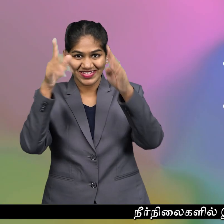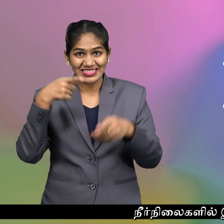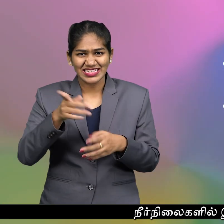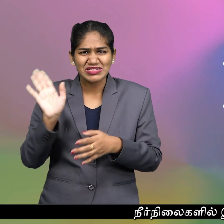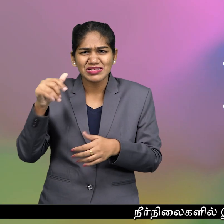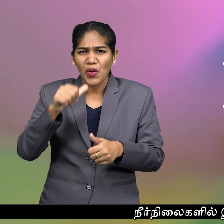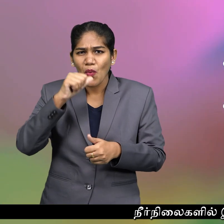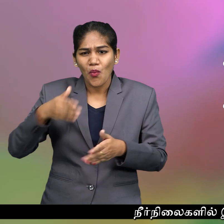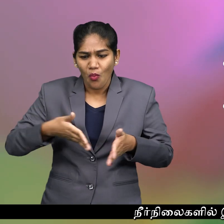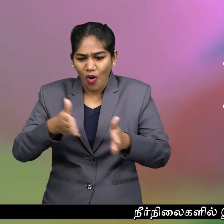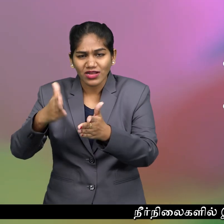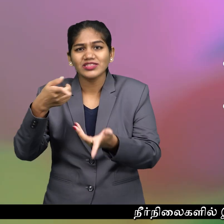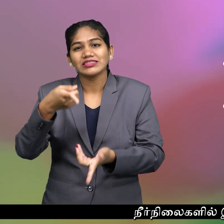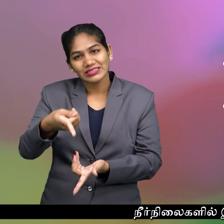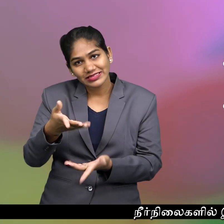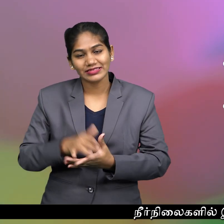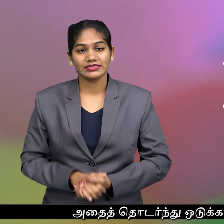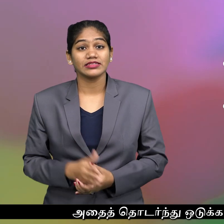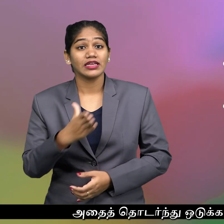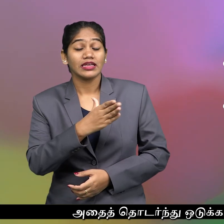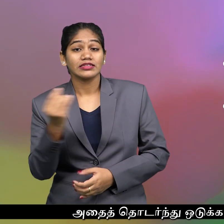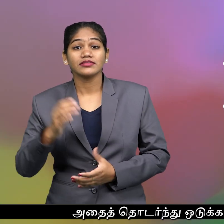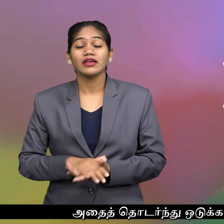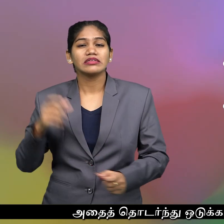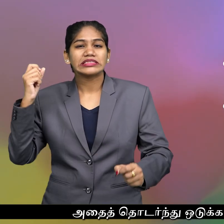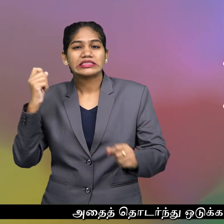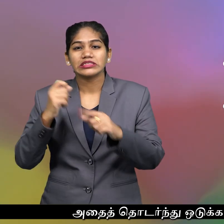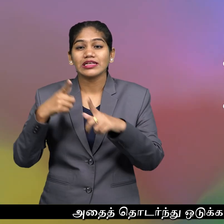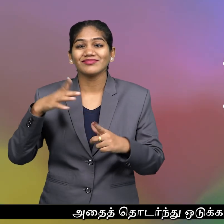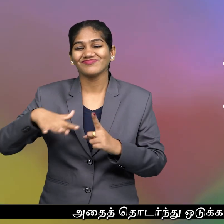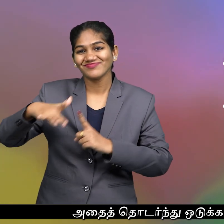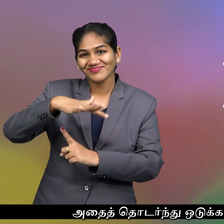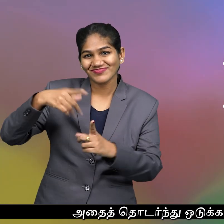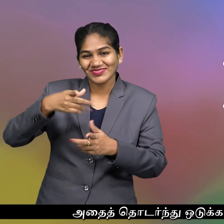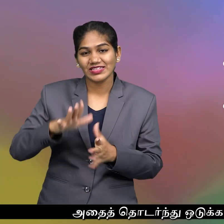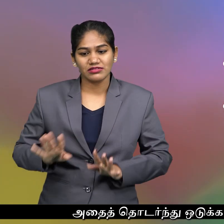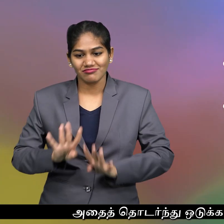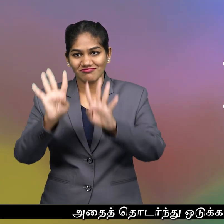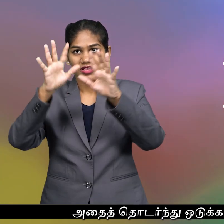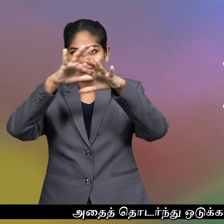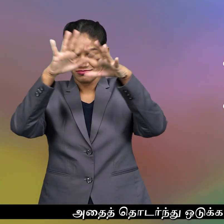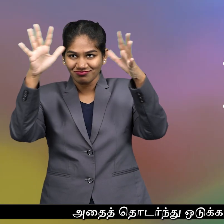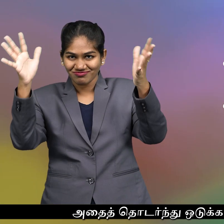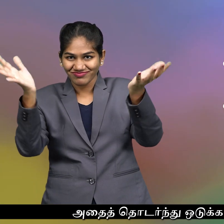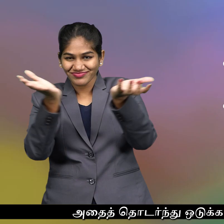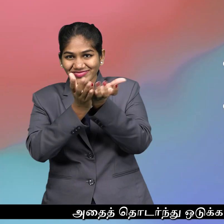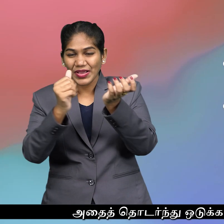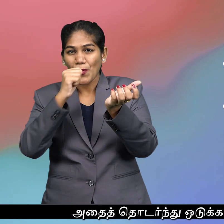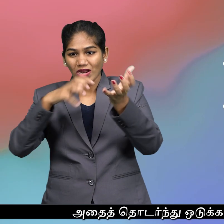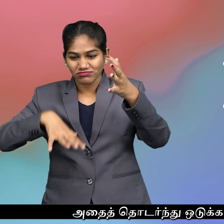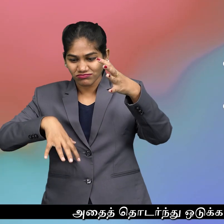நீர்நிலைகளில் இருந்து நீரை ஆவியாக்குவதும் அதைத் தொடர்ந்து ஒடுக்கப்படுவதும் நமக்கு மழை தருகின்றன.